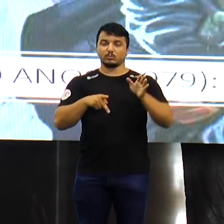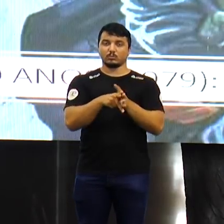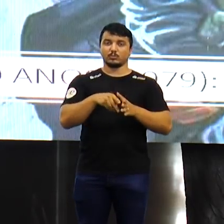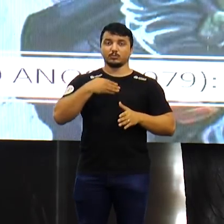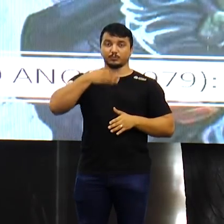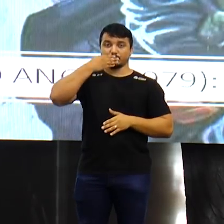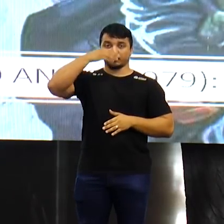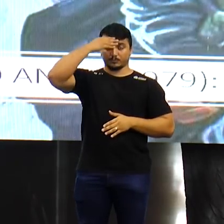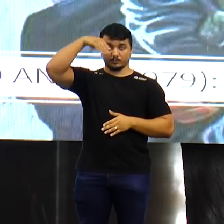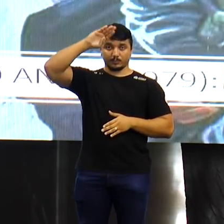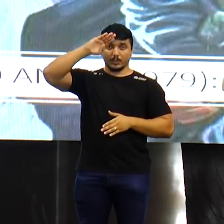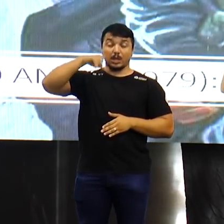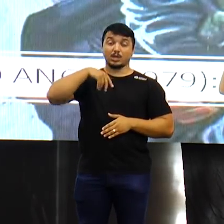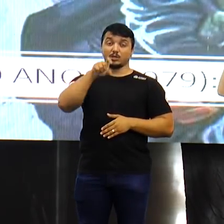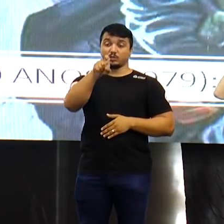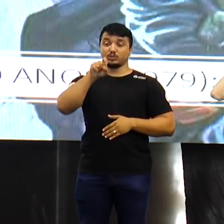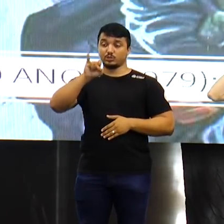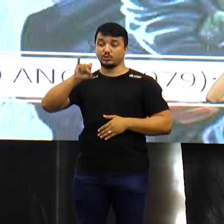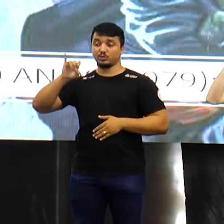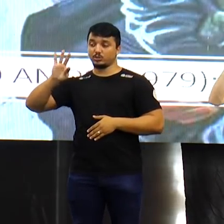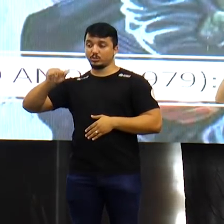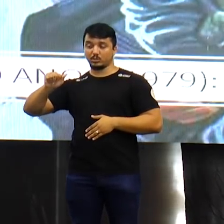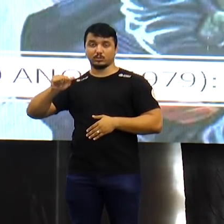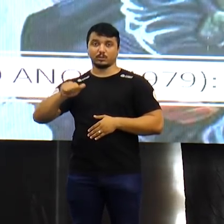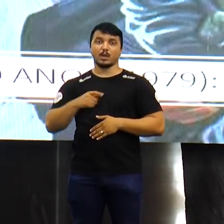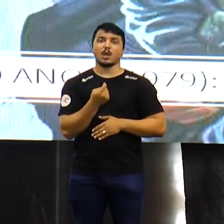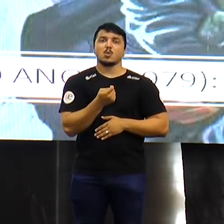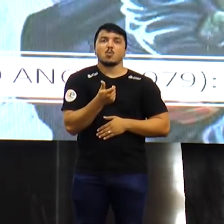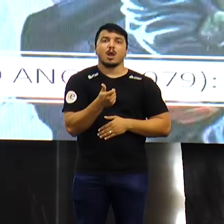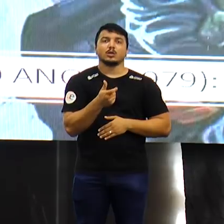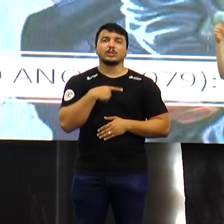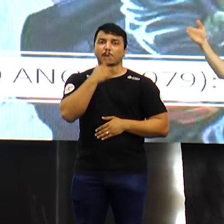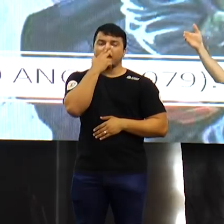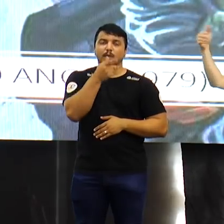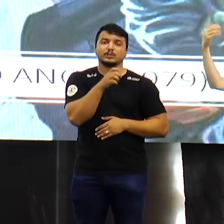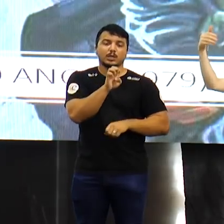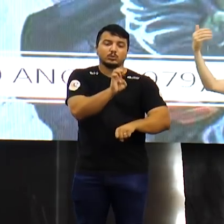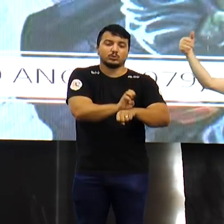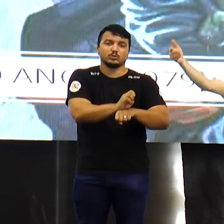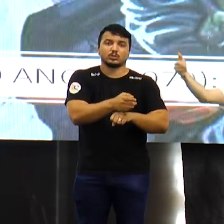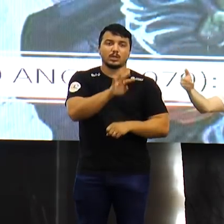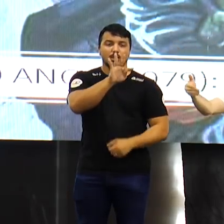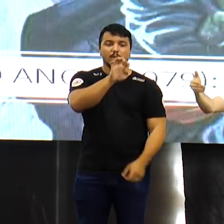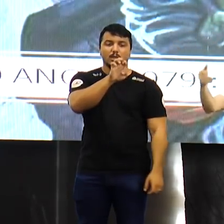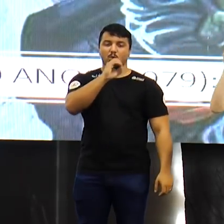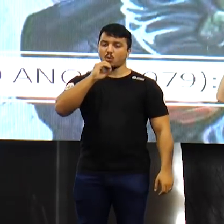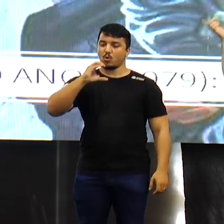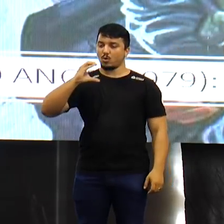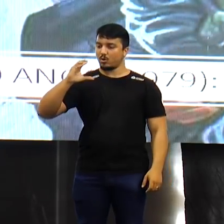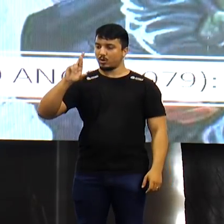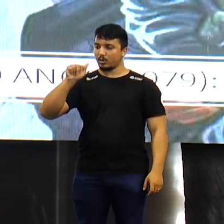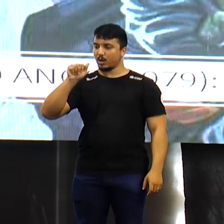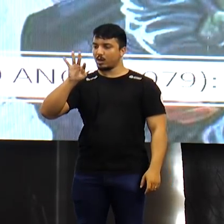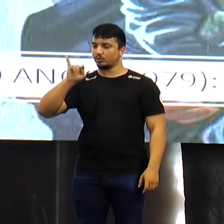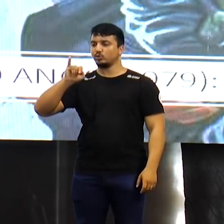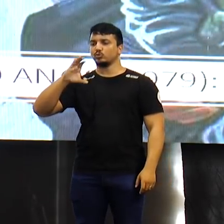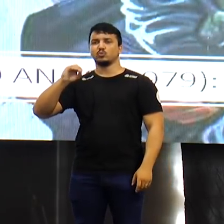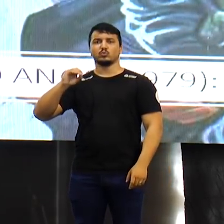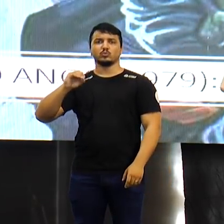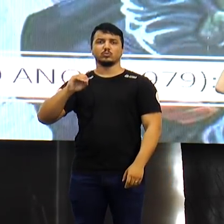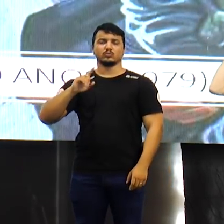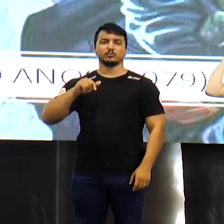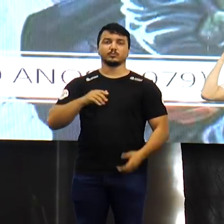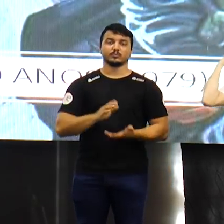islâmica xiita, certo? É quase como um Estado teocrático. Professor, o Enem não cobra isso